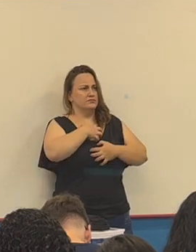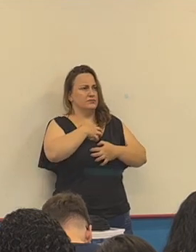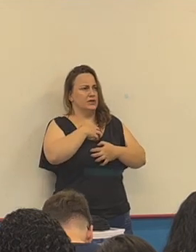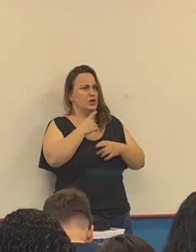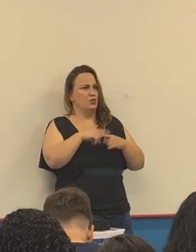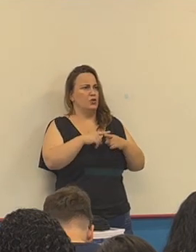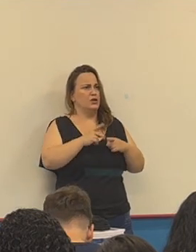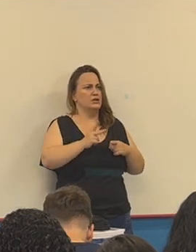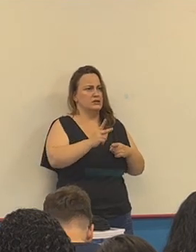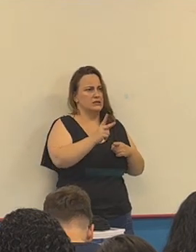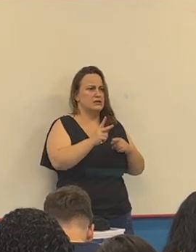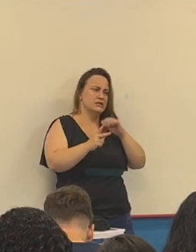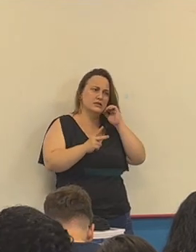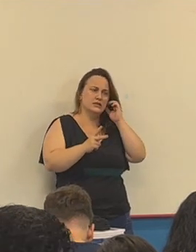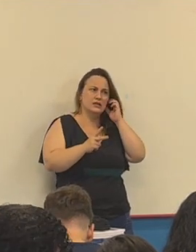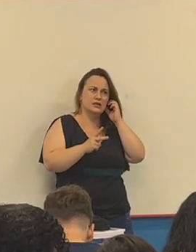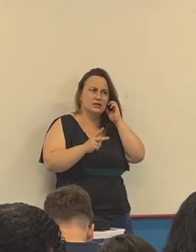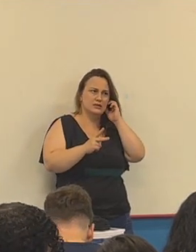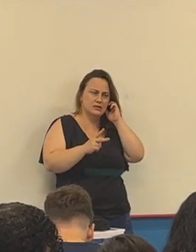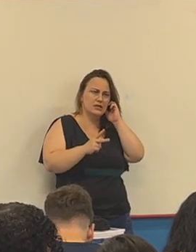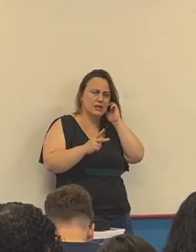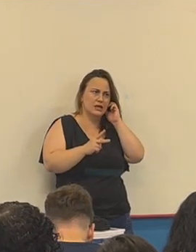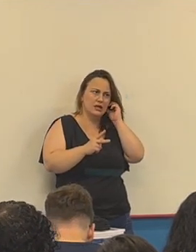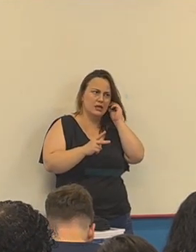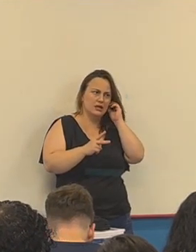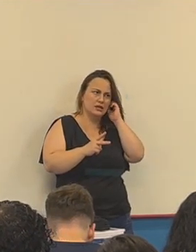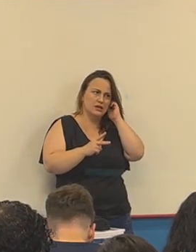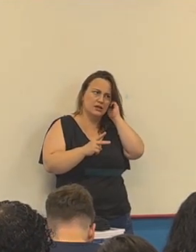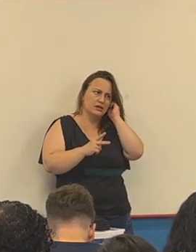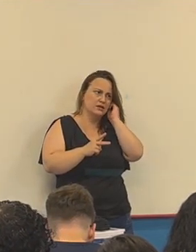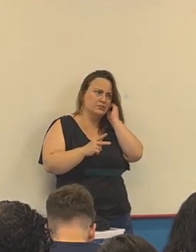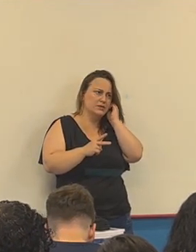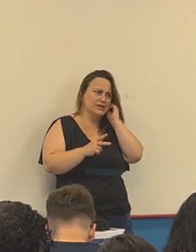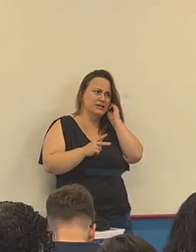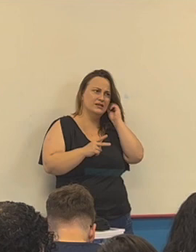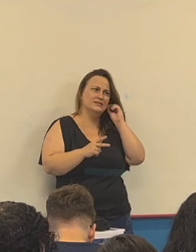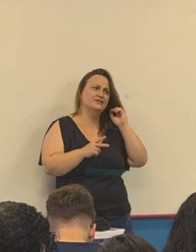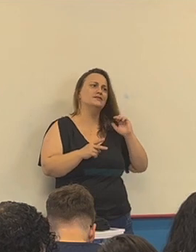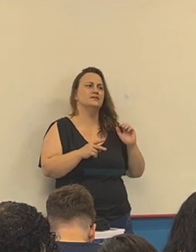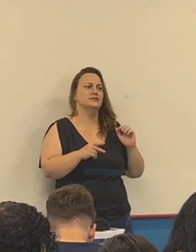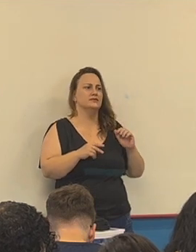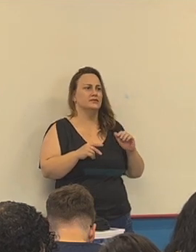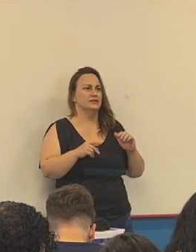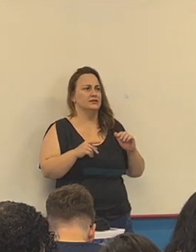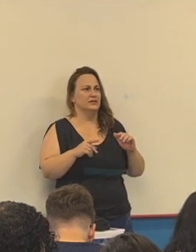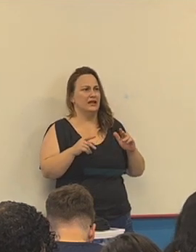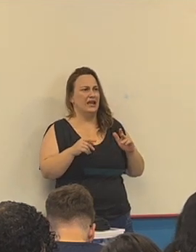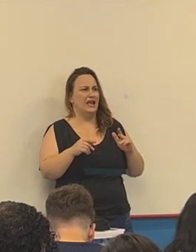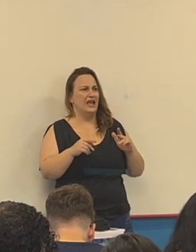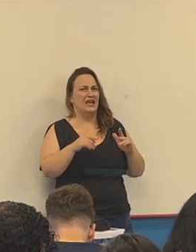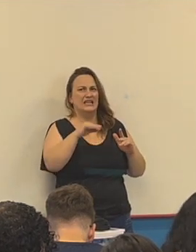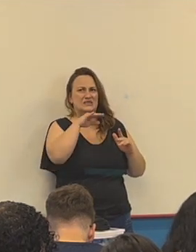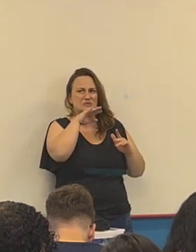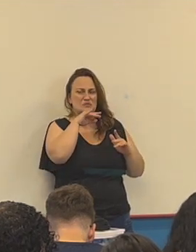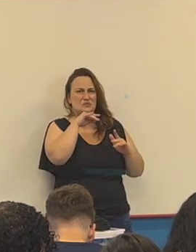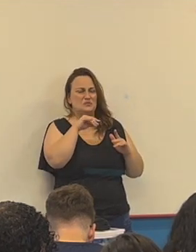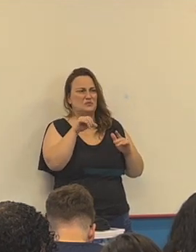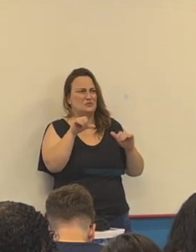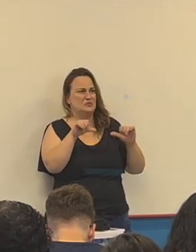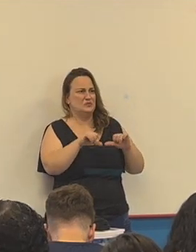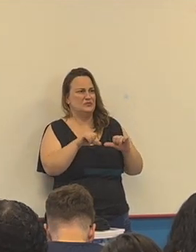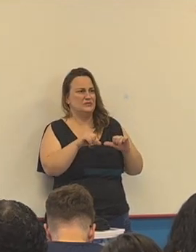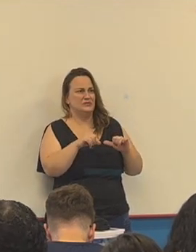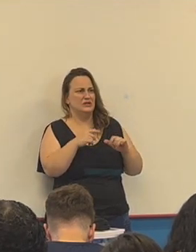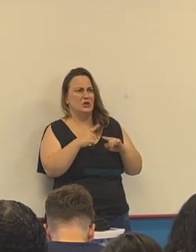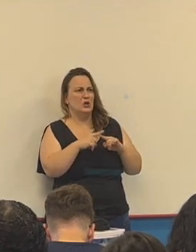A maioria dos cenários, principalmente internos, onde você faz esse método, a maioria são muito degradados, não tem muito assim, né, de